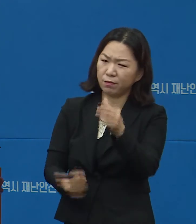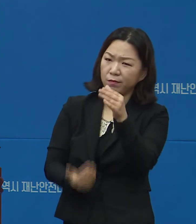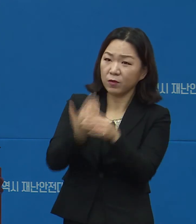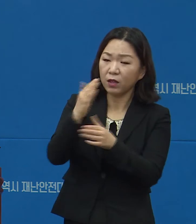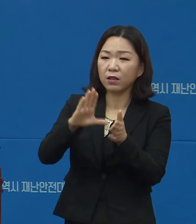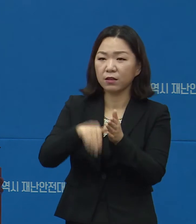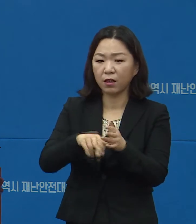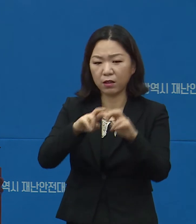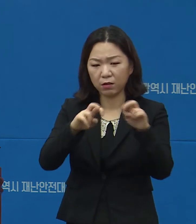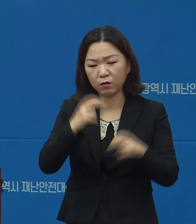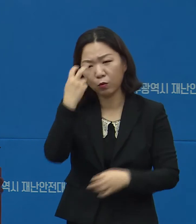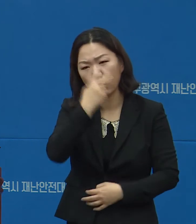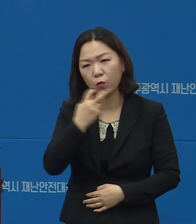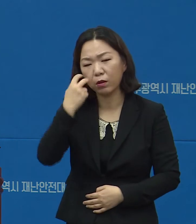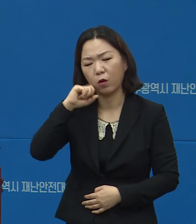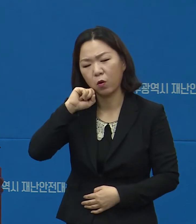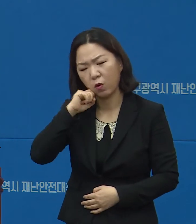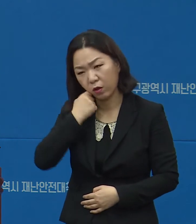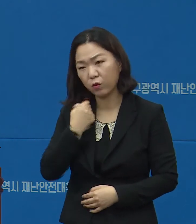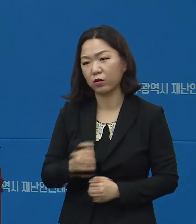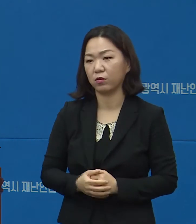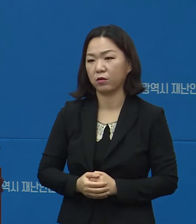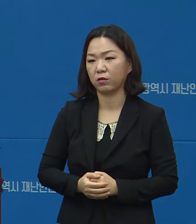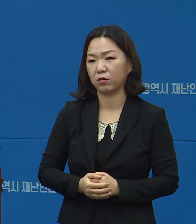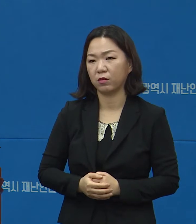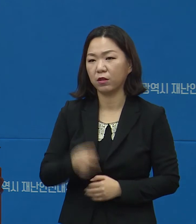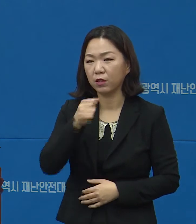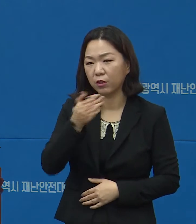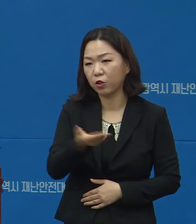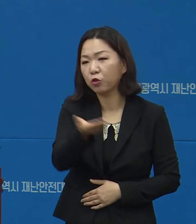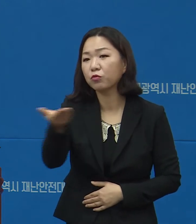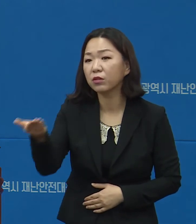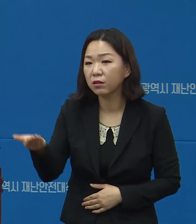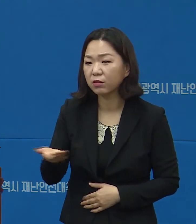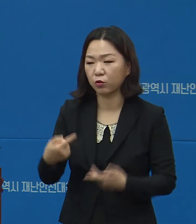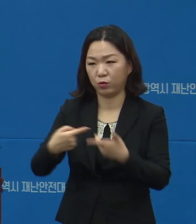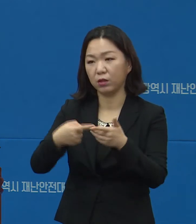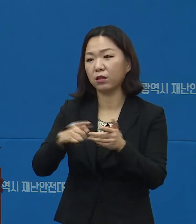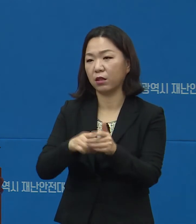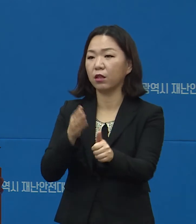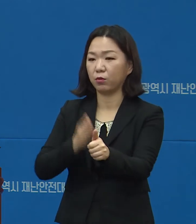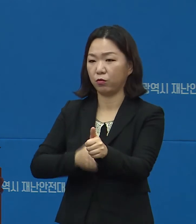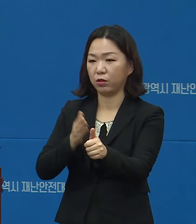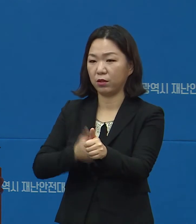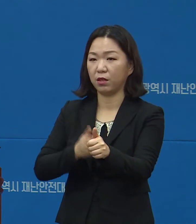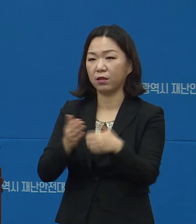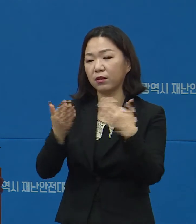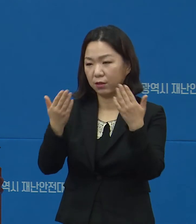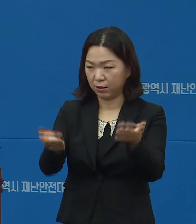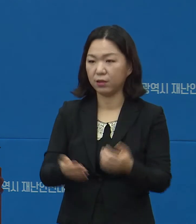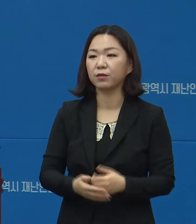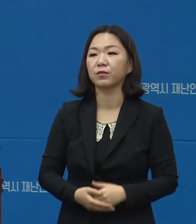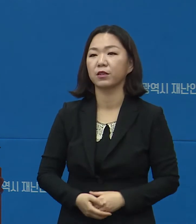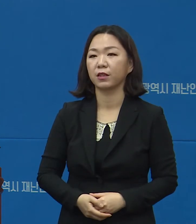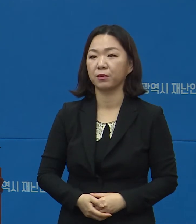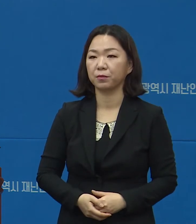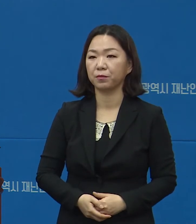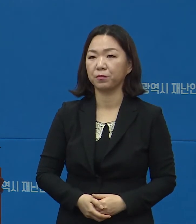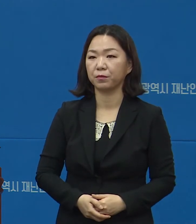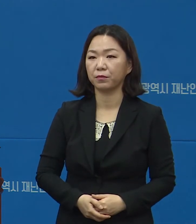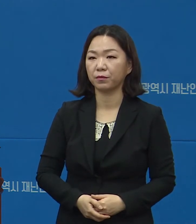역학조사가 가능하겠습니까? 그 점도 기자 여러분들께서 이해를 좀 해주실 것을 부탁의 말씀을